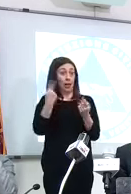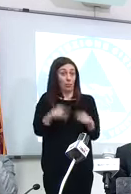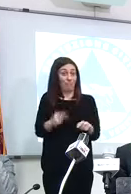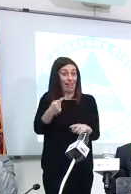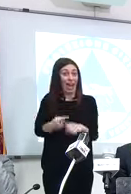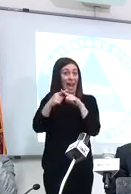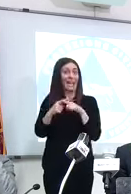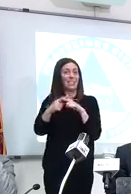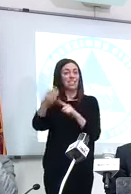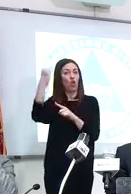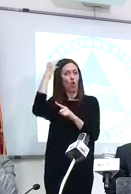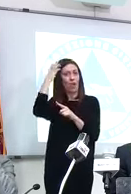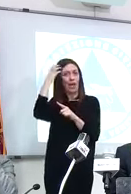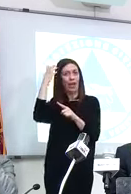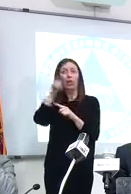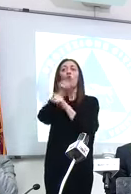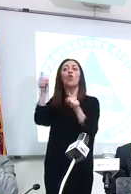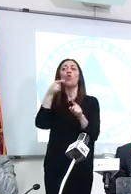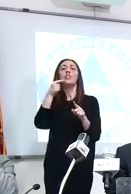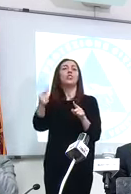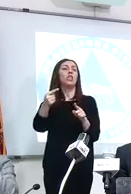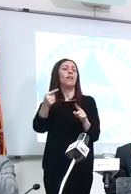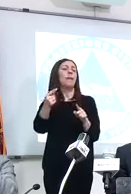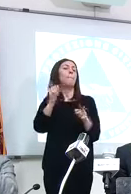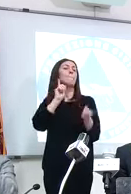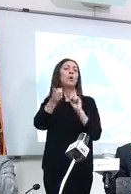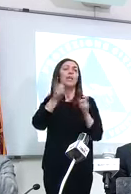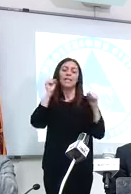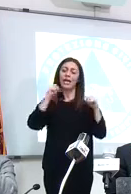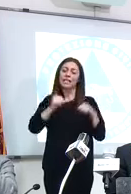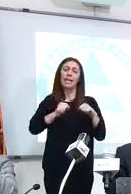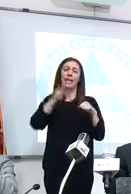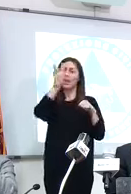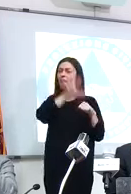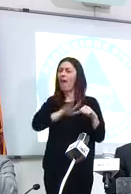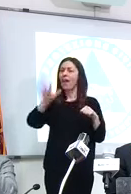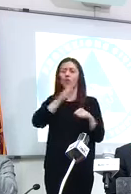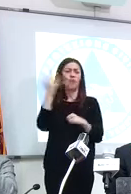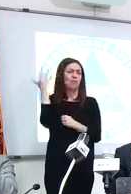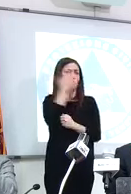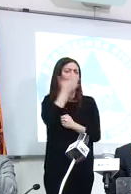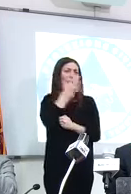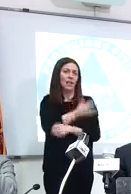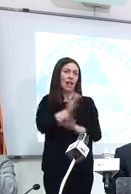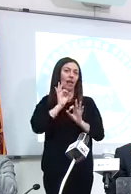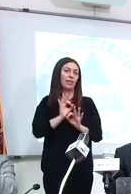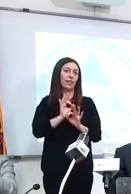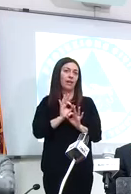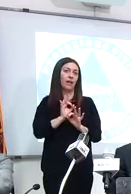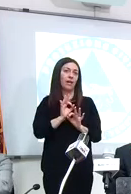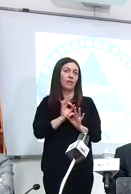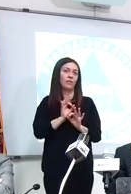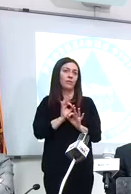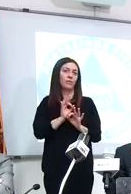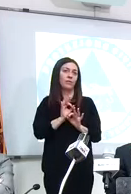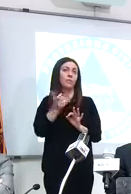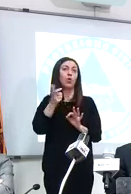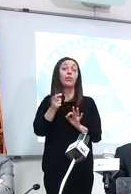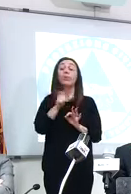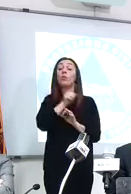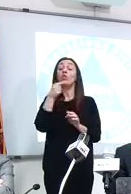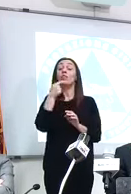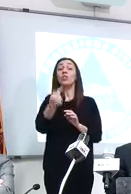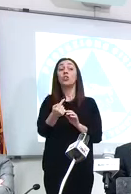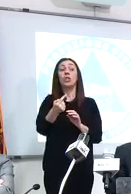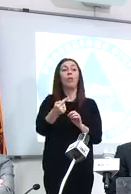dichiarato che era tutta sbagliata la politica sanitaria di questa regione, addirittura accampando l'idea che la scelta delle aree non fosse